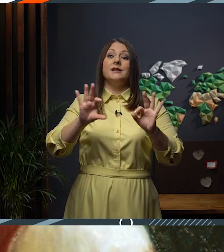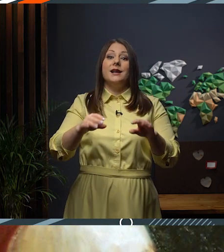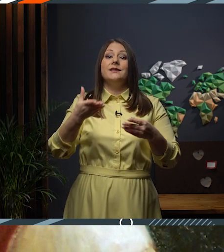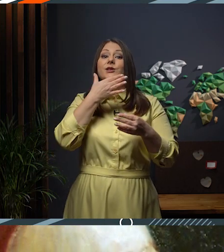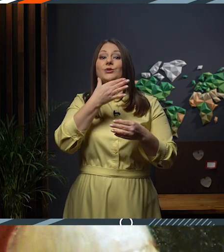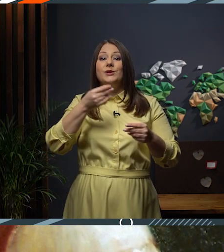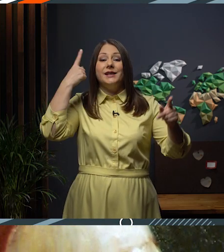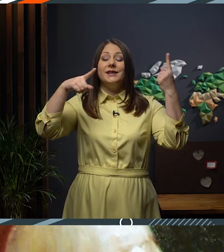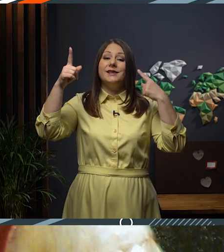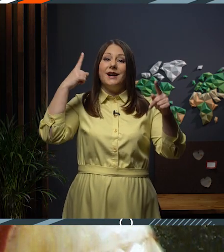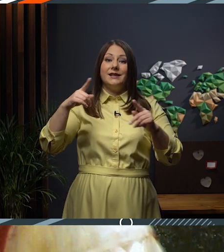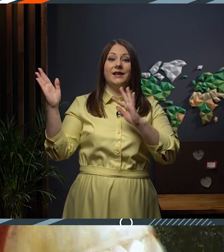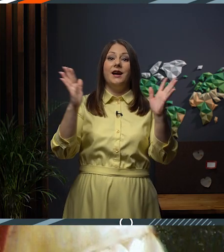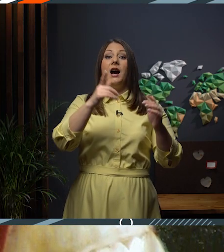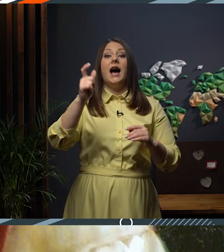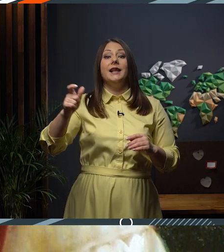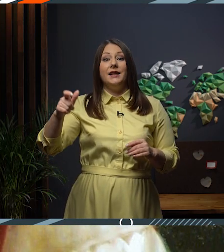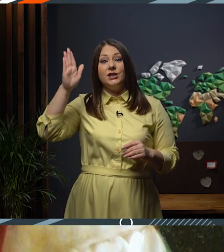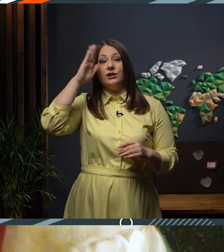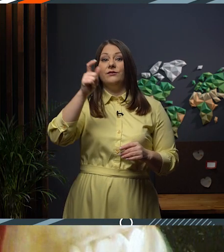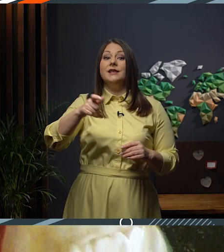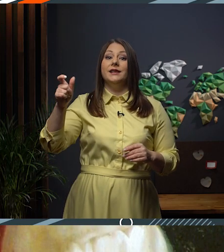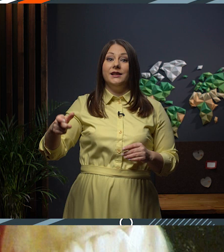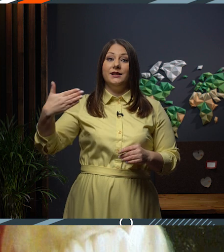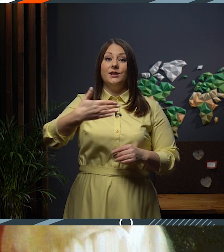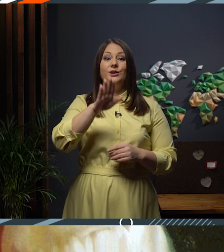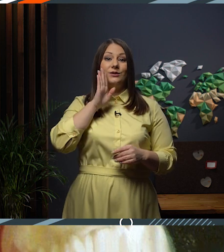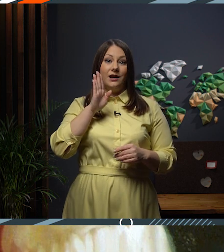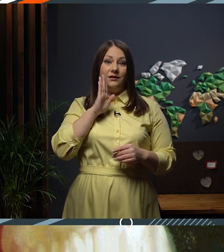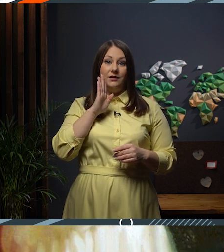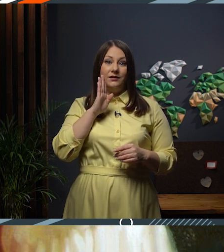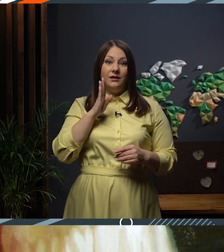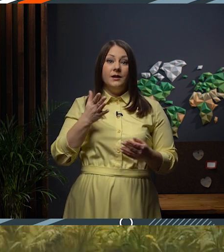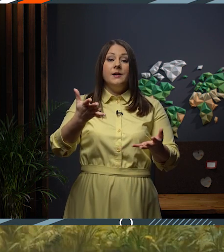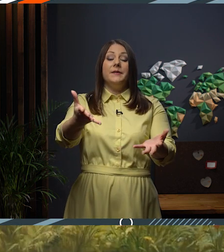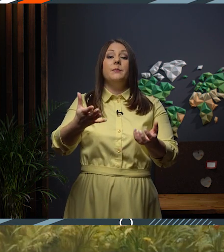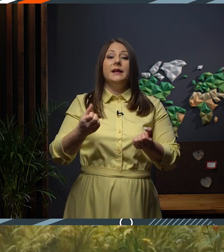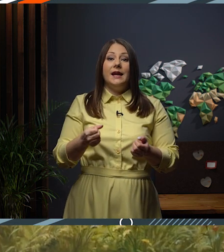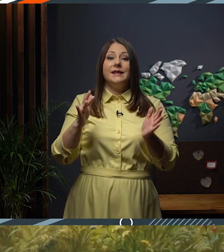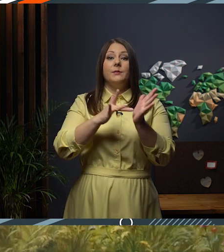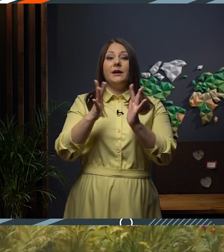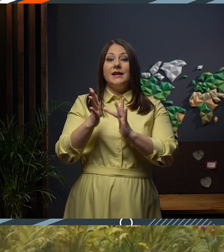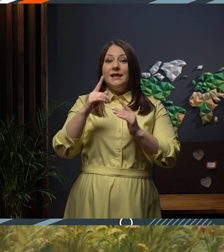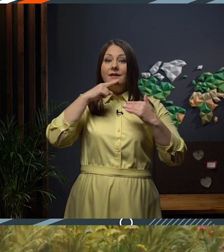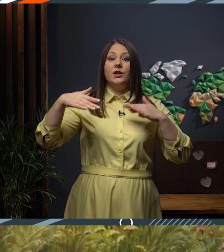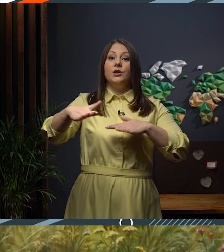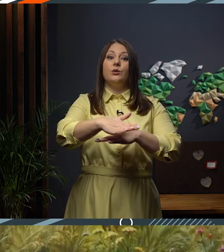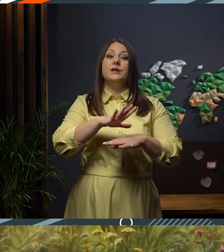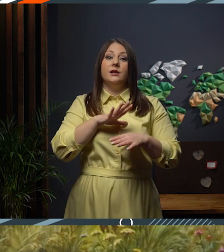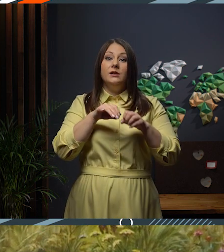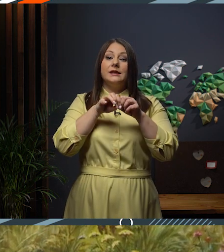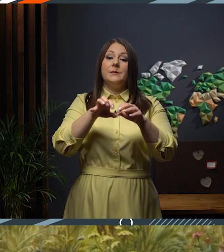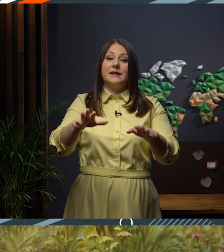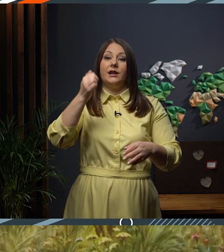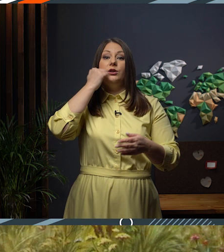детям рассказывали чудесные сказки о лешах, водяных и русалках. До принятия православия на